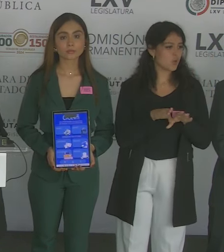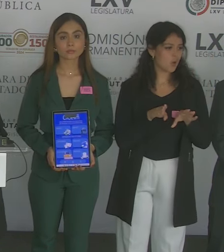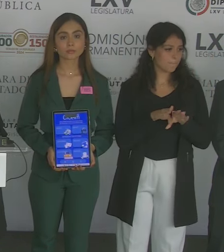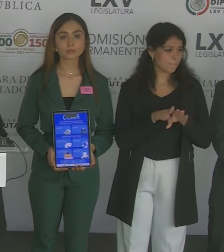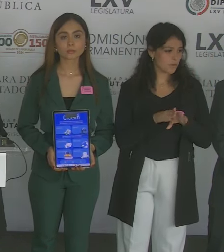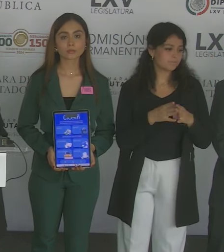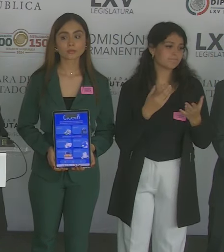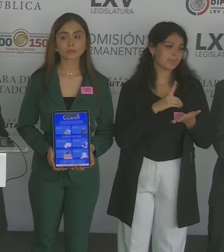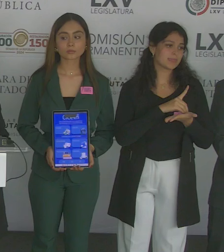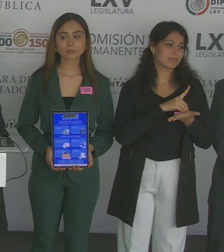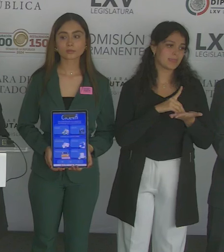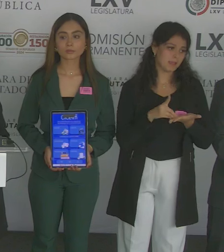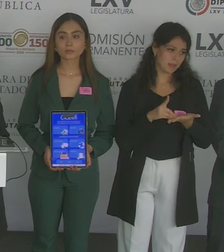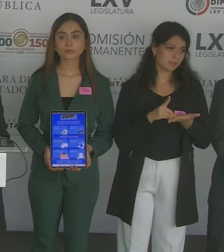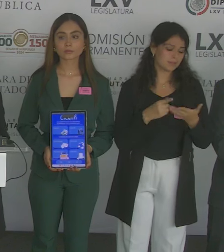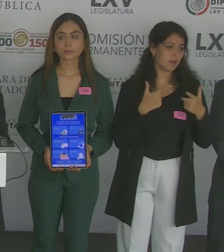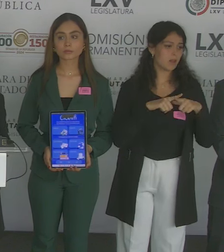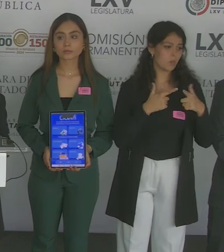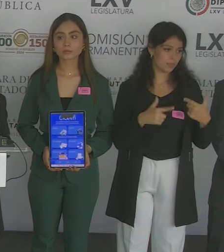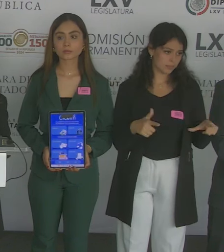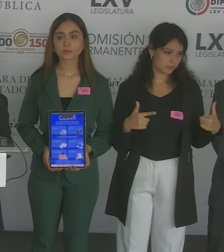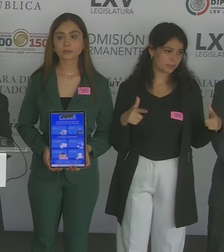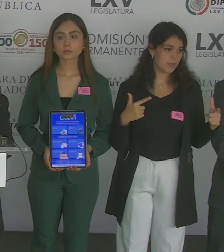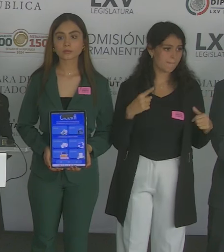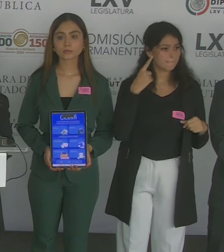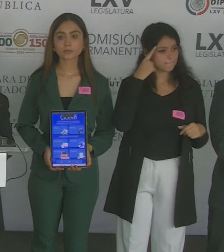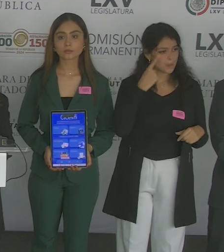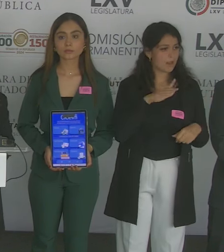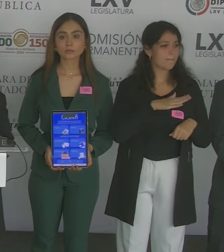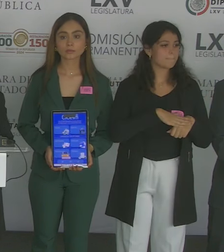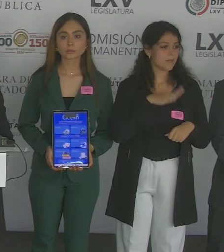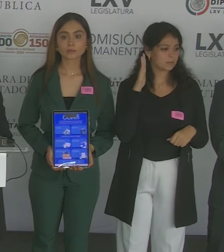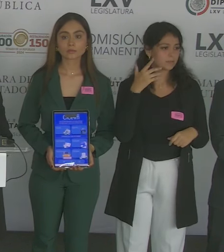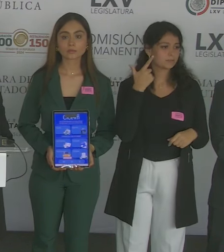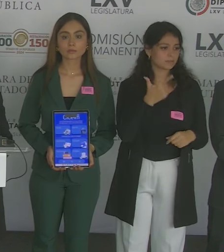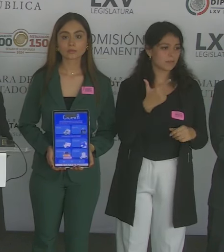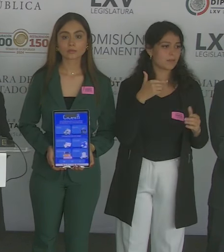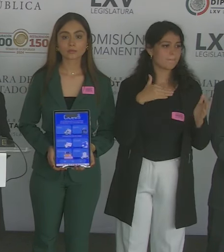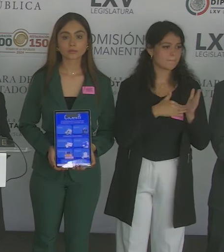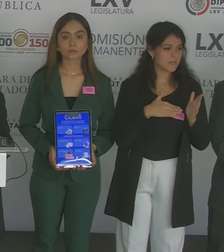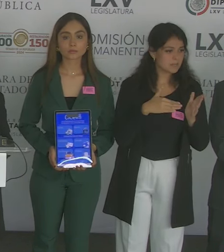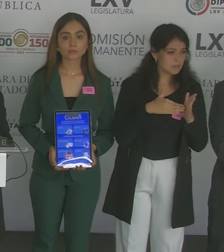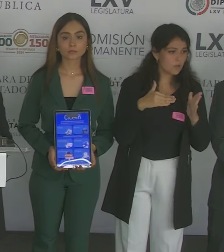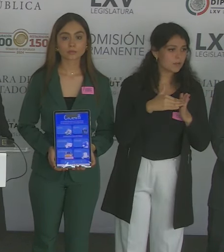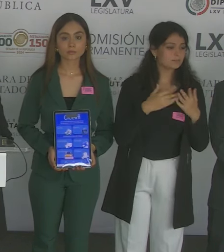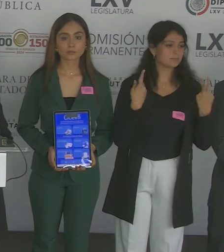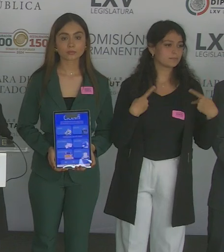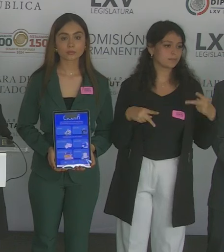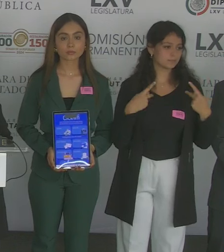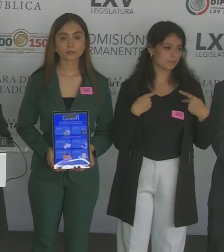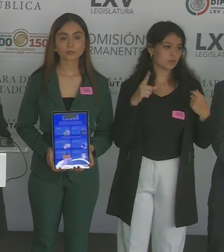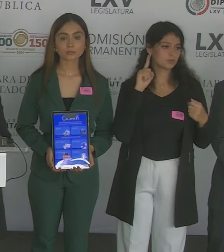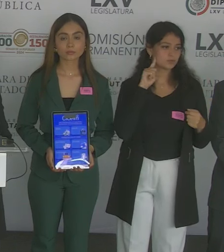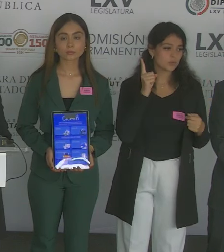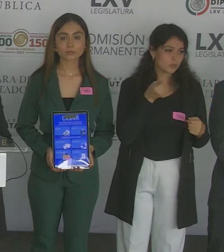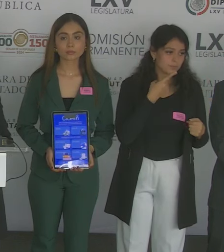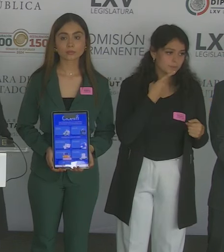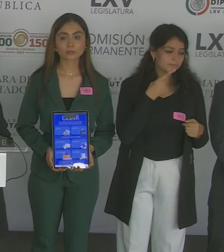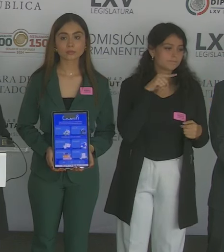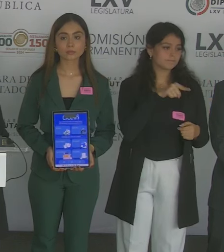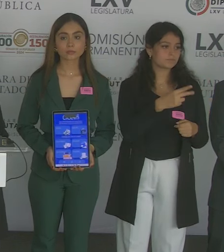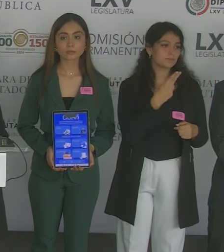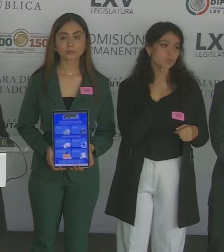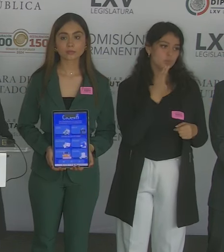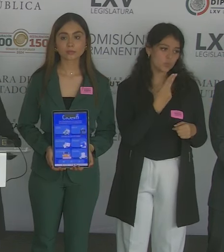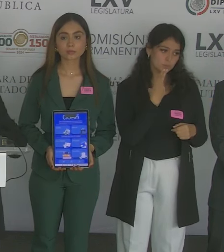derecho lingüístico para los más de 7 millones de personas usuarias de la